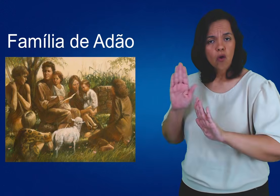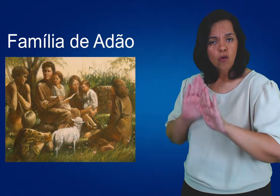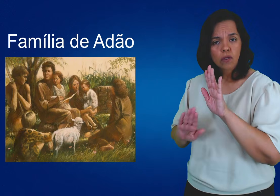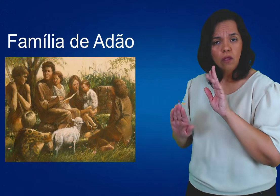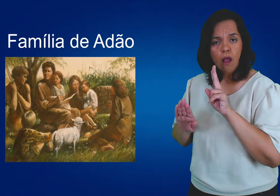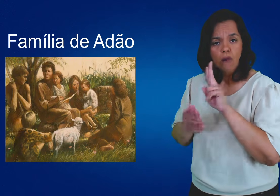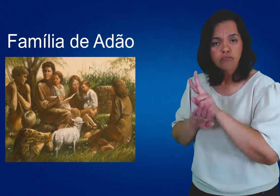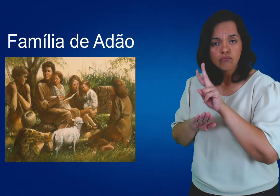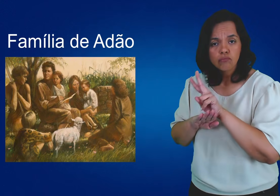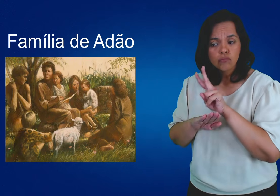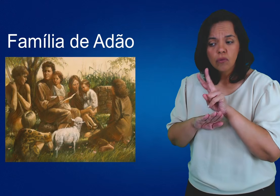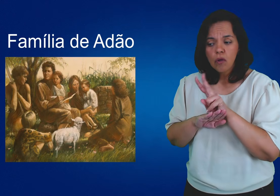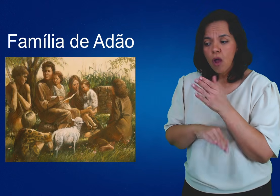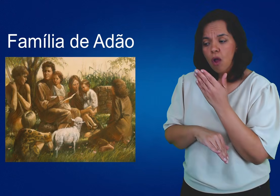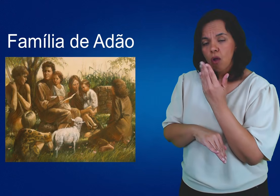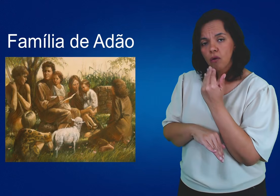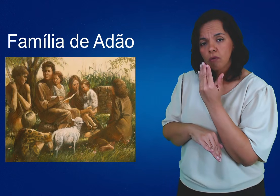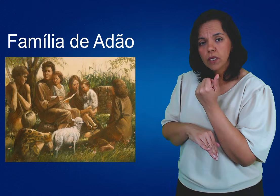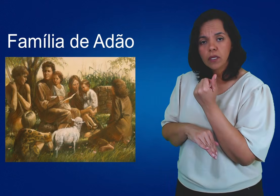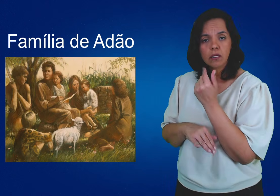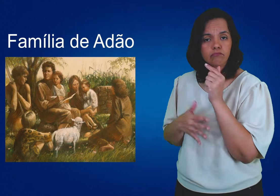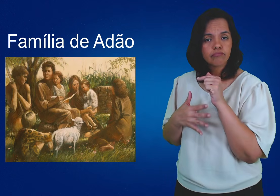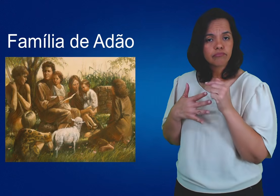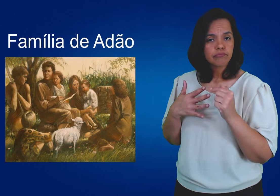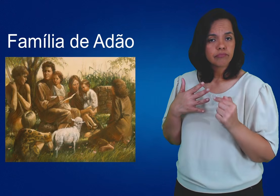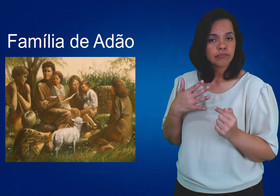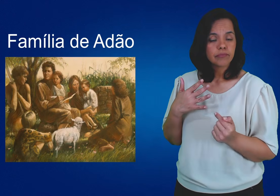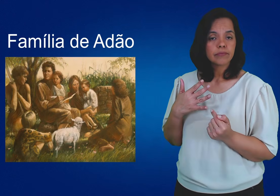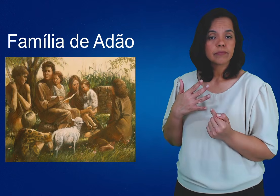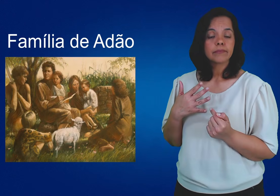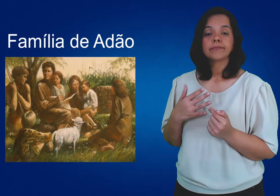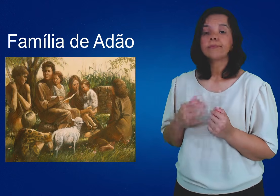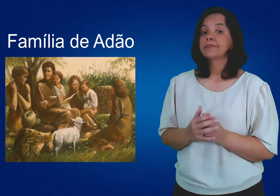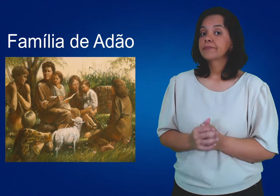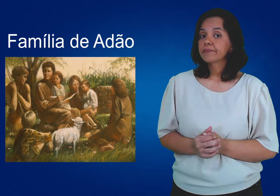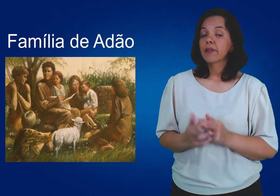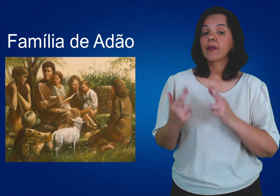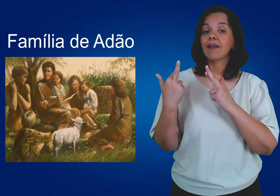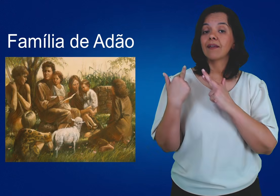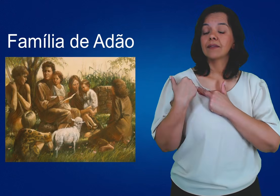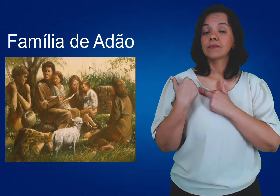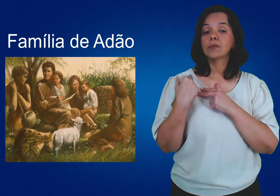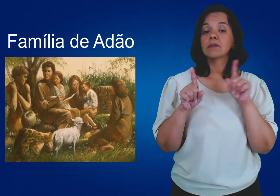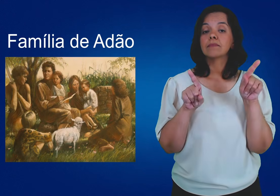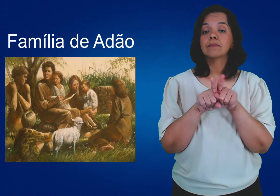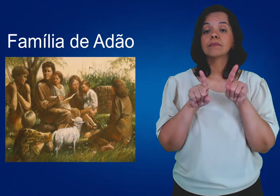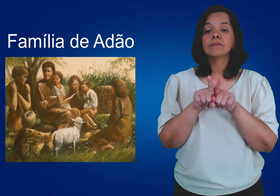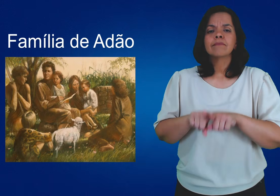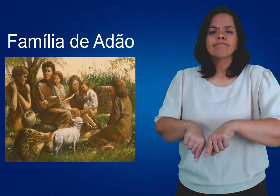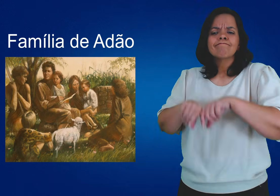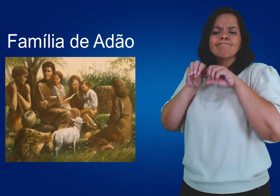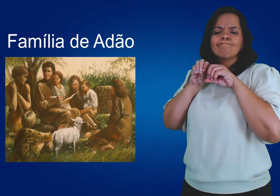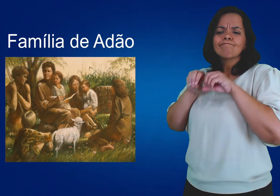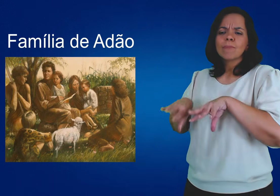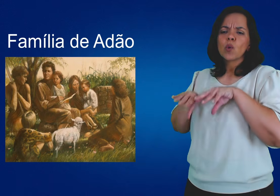responsabilidade. Porque ser pai e mãe não é só cuidar com alimentação e outras coisas,